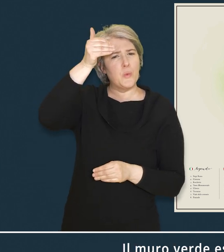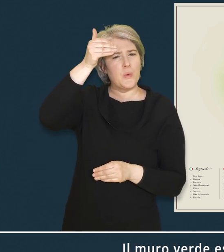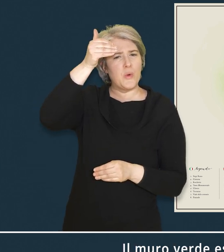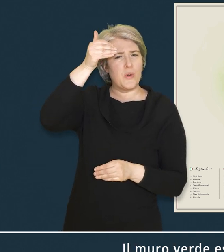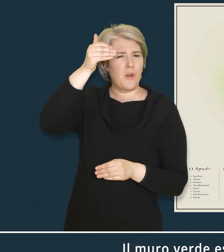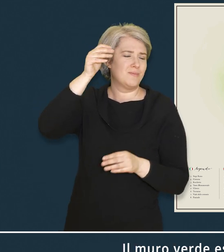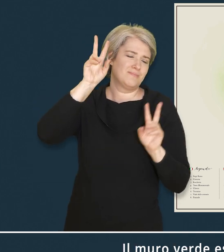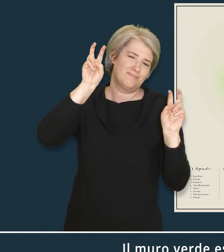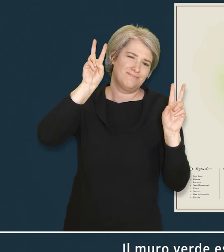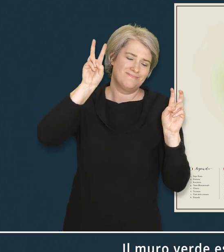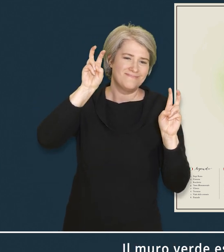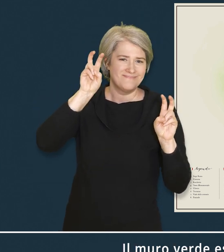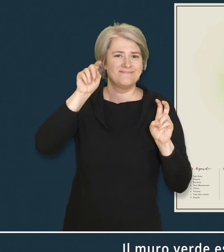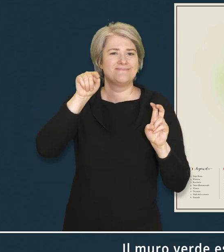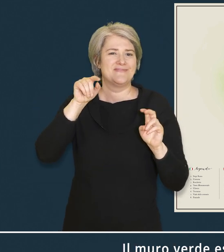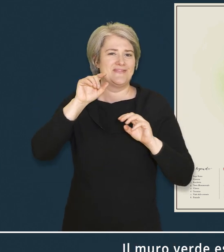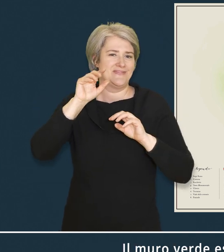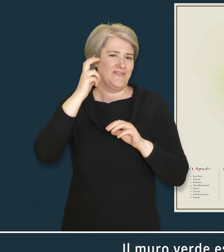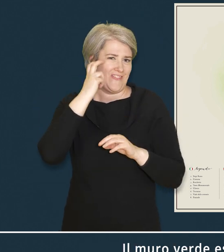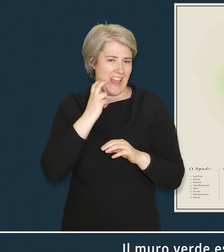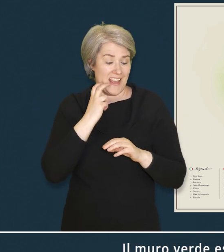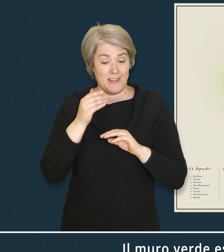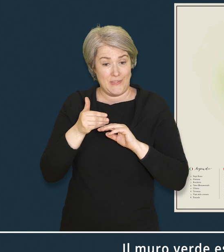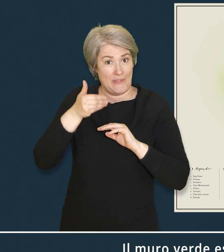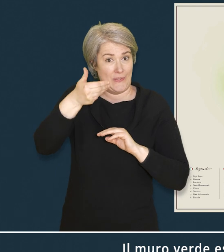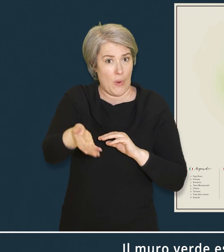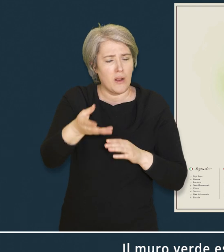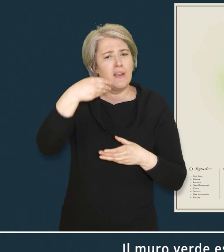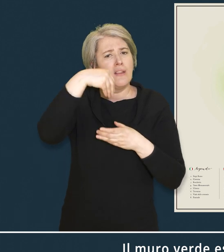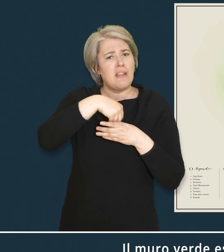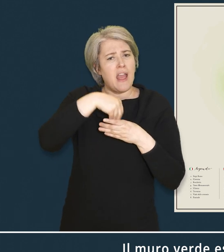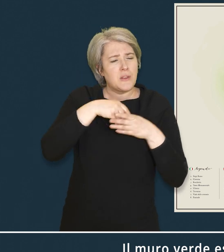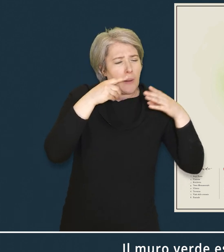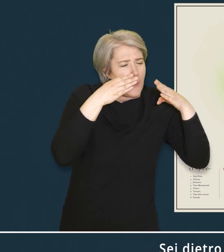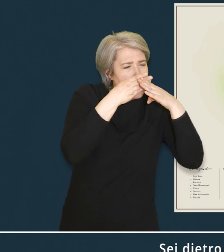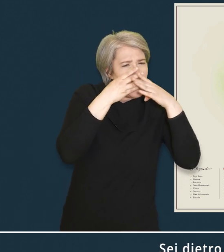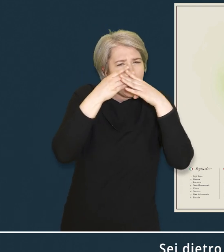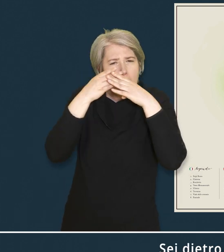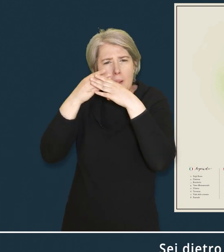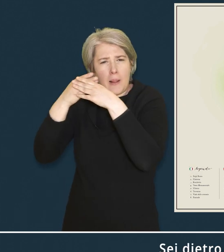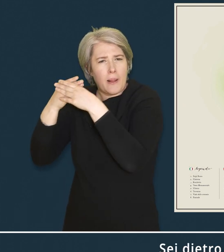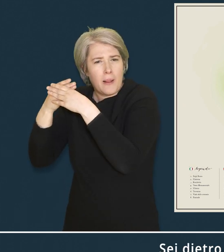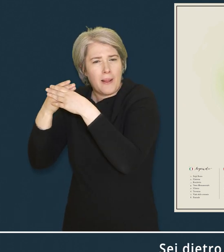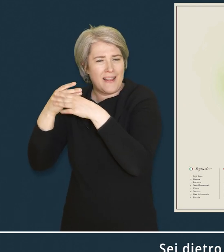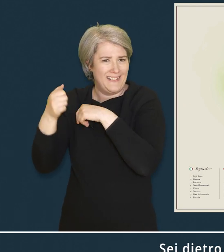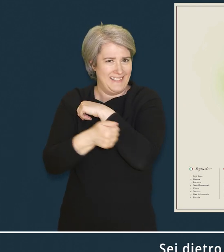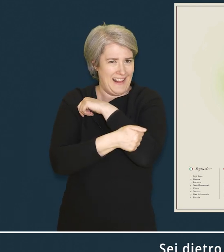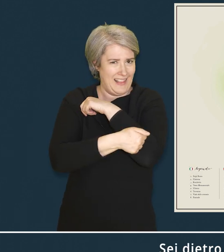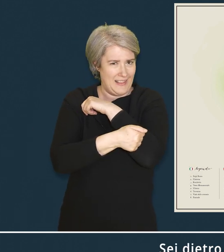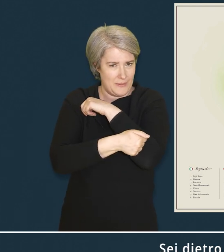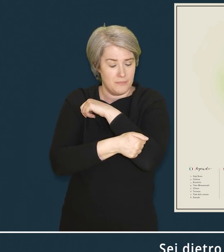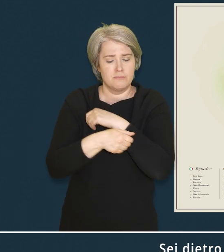Il muro verde esterno è all'interno di un intreccio di rami legnosi. Sei dentro la